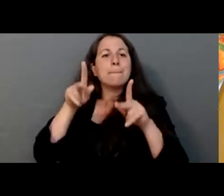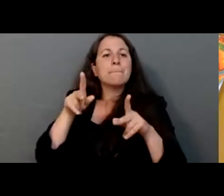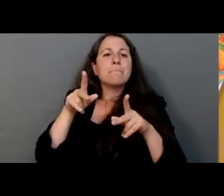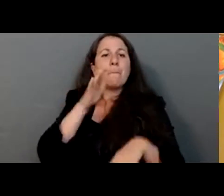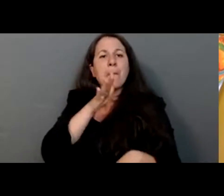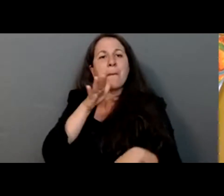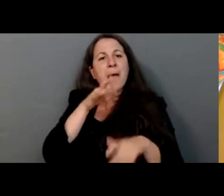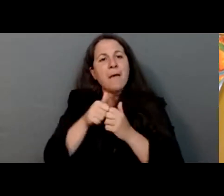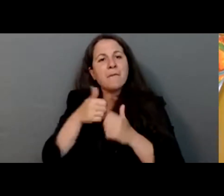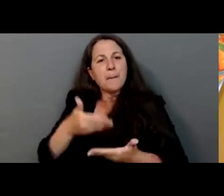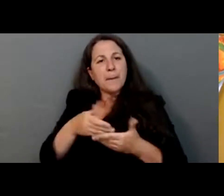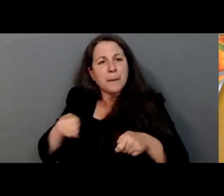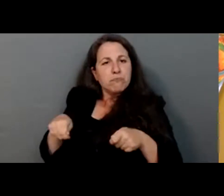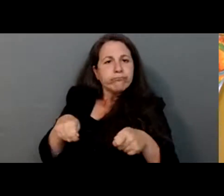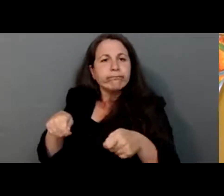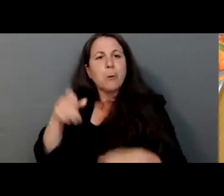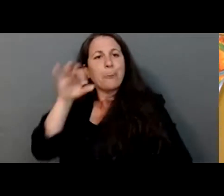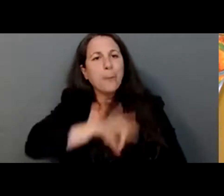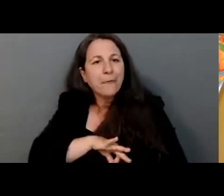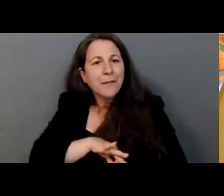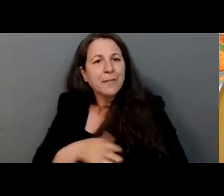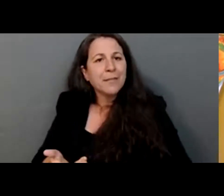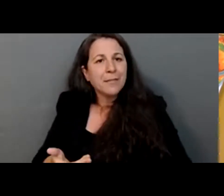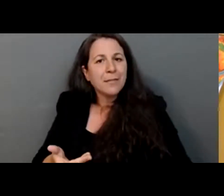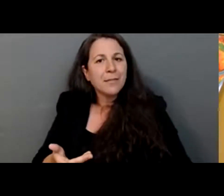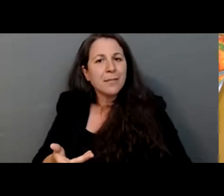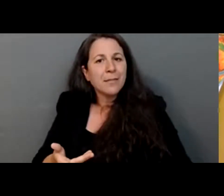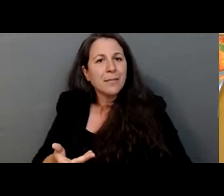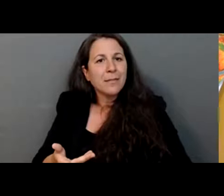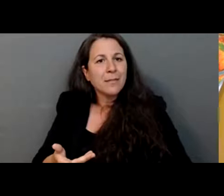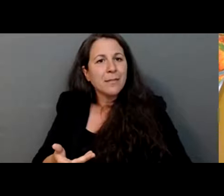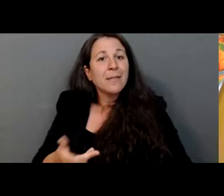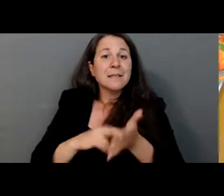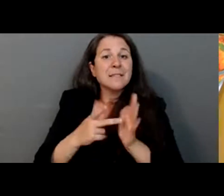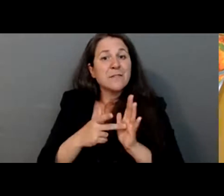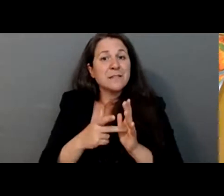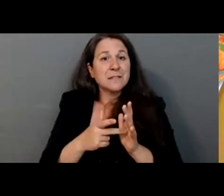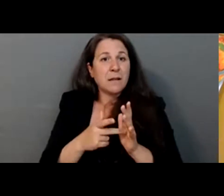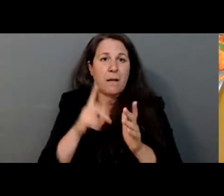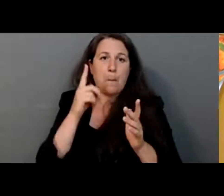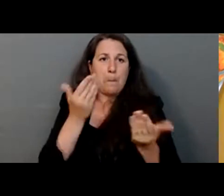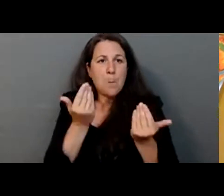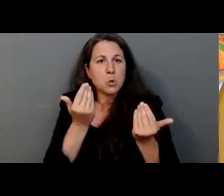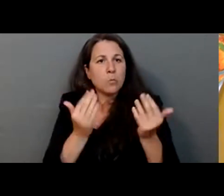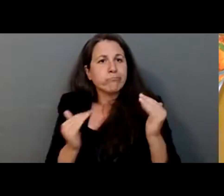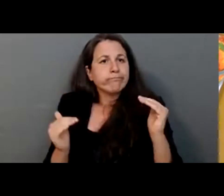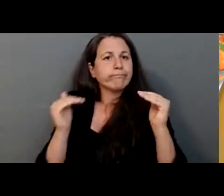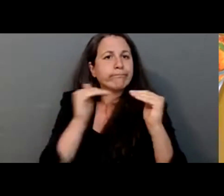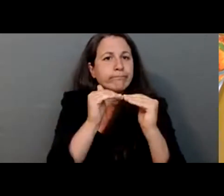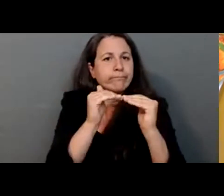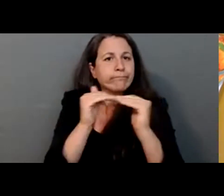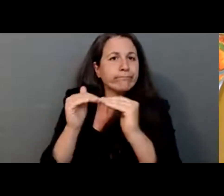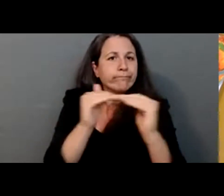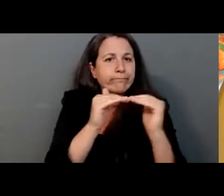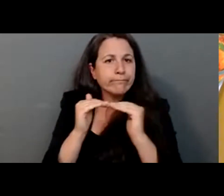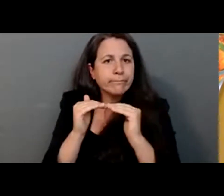Donc, non seulement on doit lutter contre le capacitisme, mais on a besoin d'avoir une approche inclusive au développement de